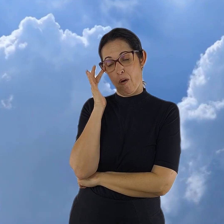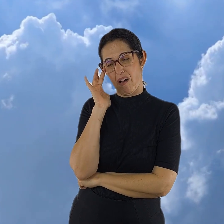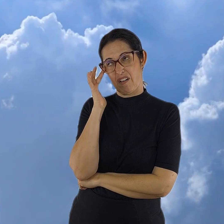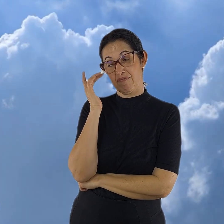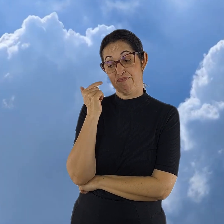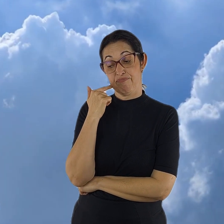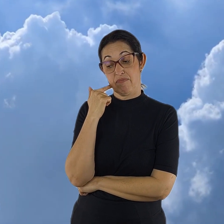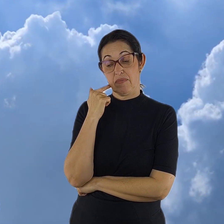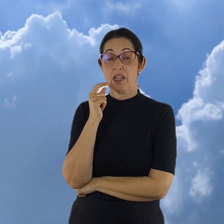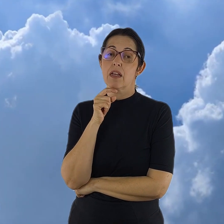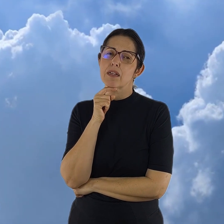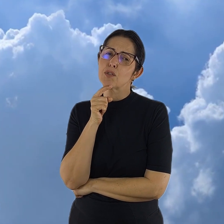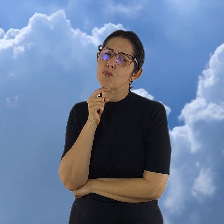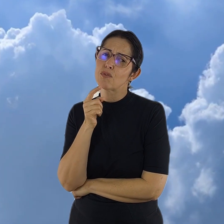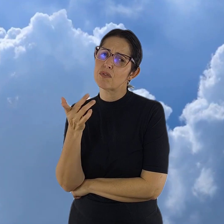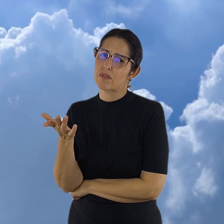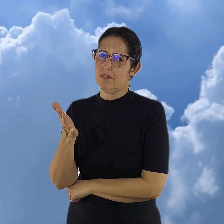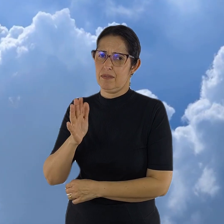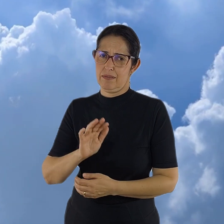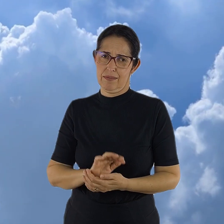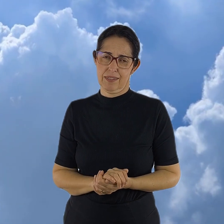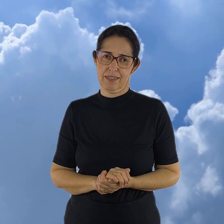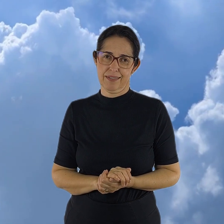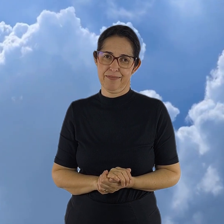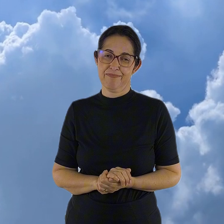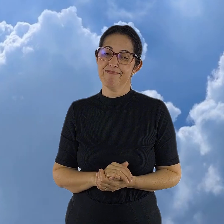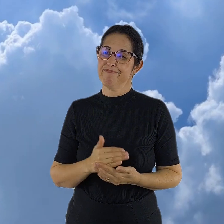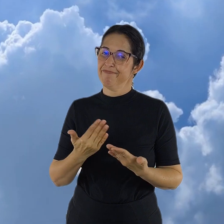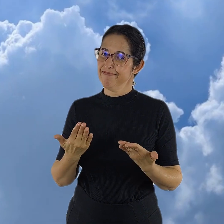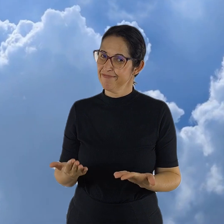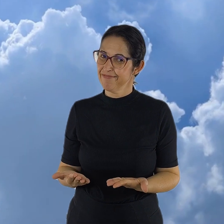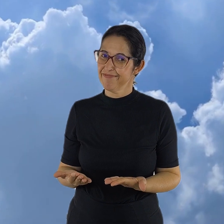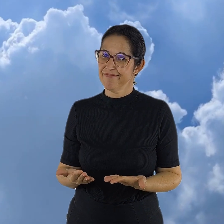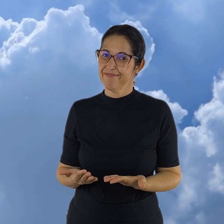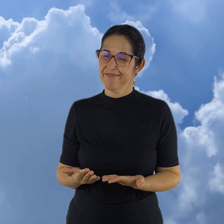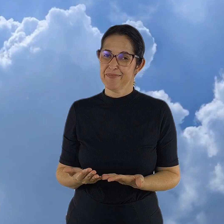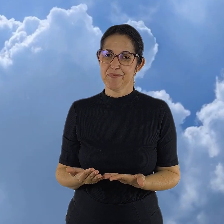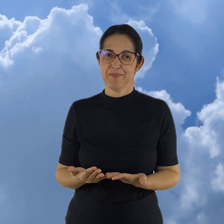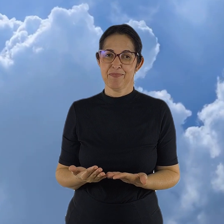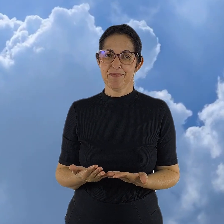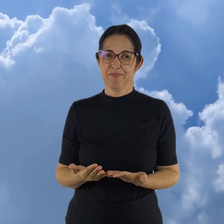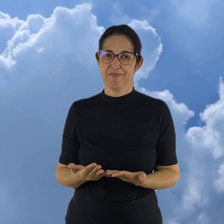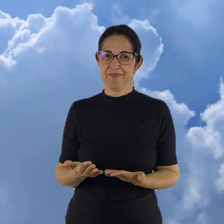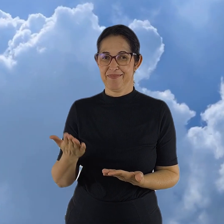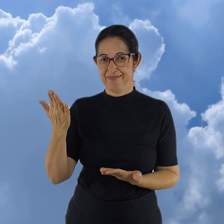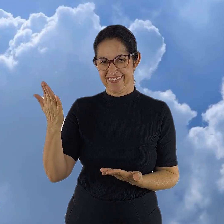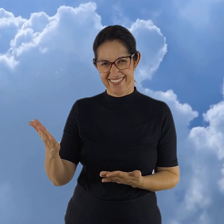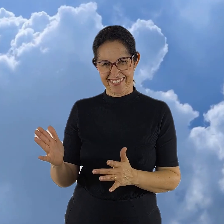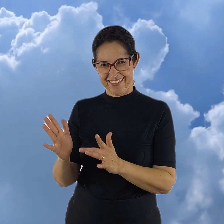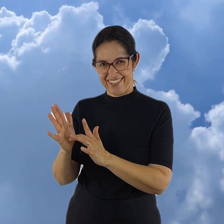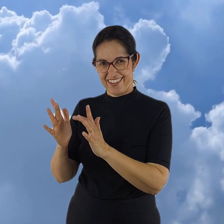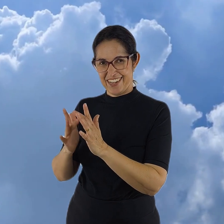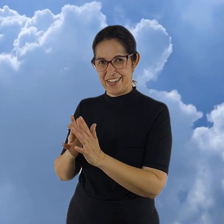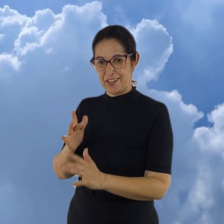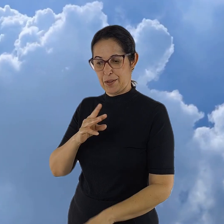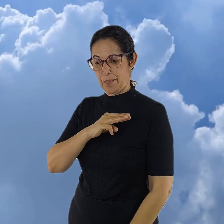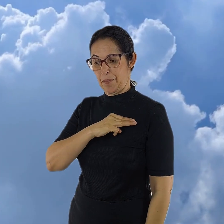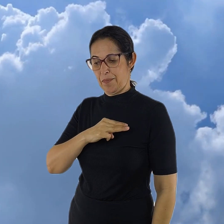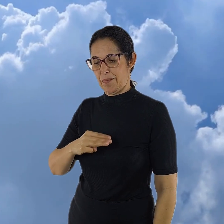pode? Tem uma dúvida aí. E aí o Senhor, Mestre,